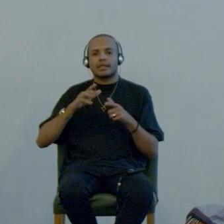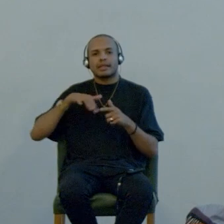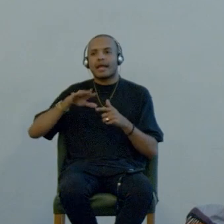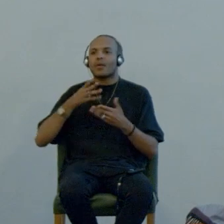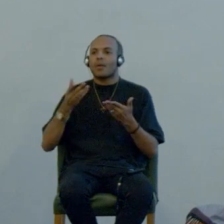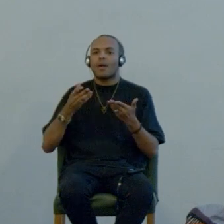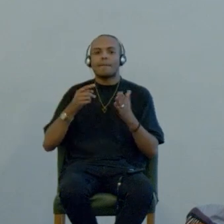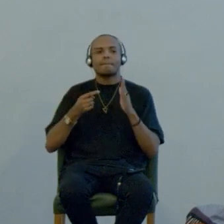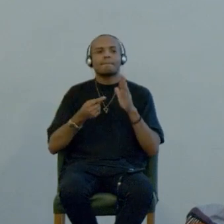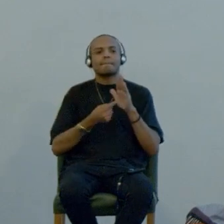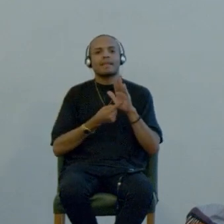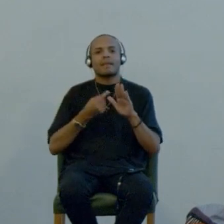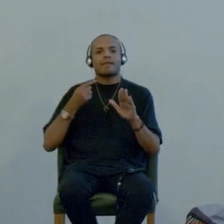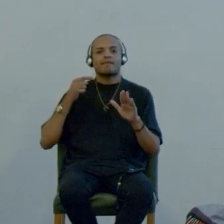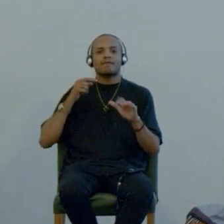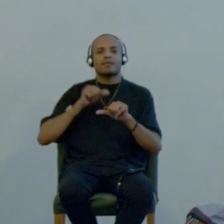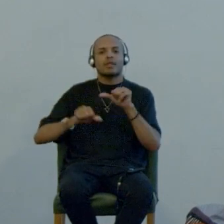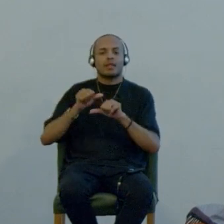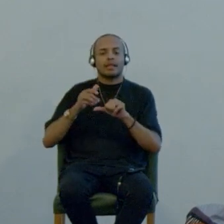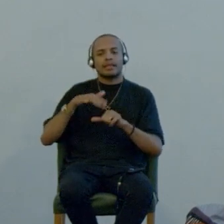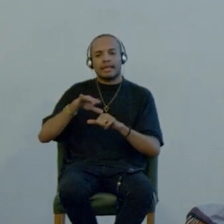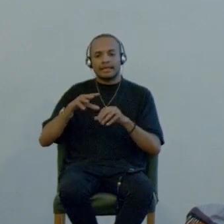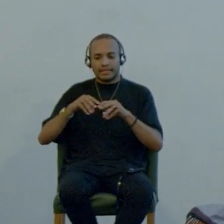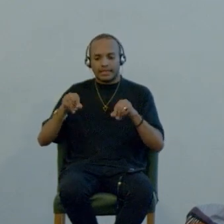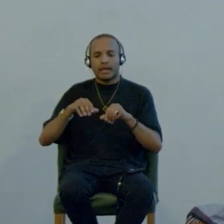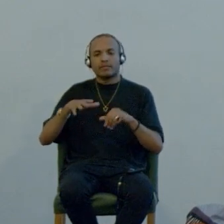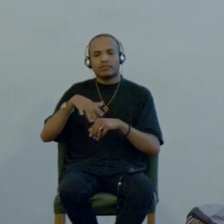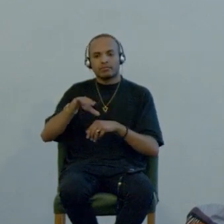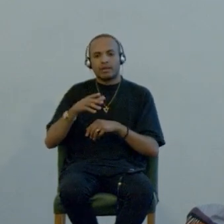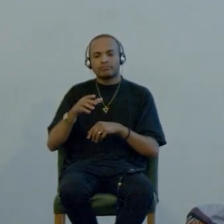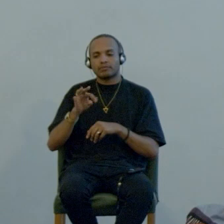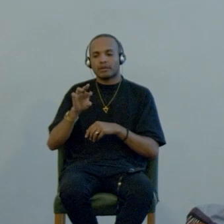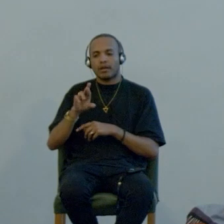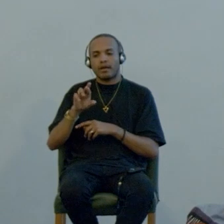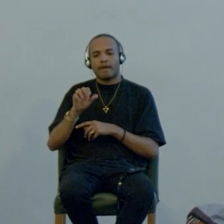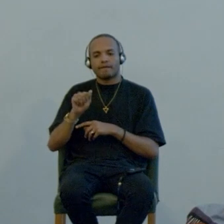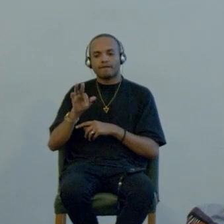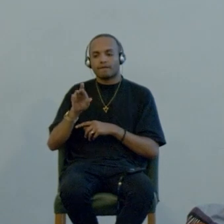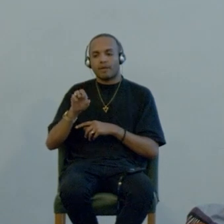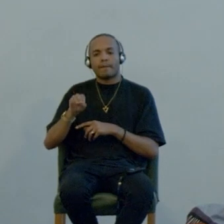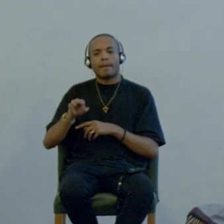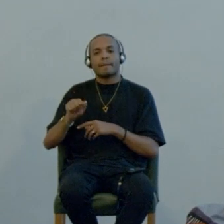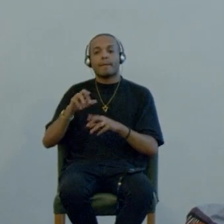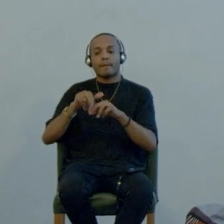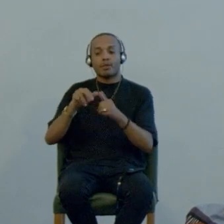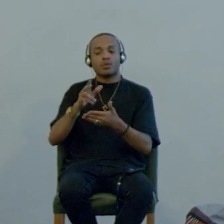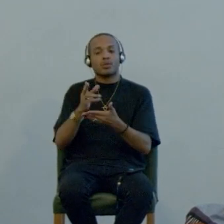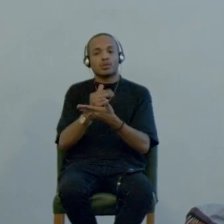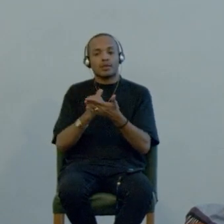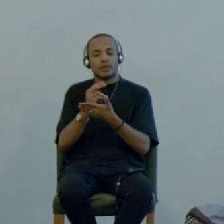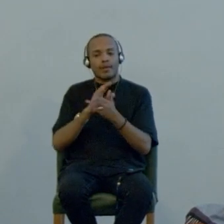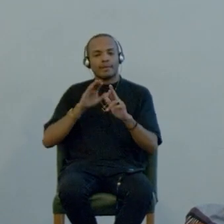Dans Terraforma, on essaye par le dessin de représenter des choses qu'on sent, qui